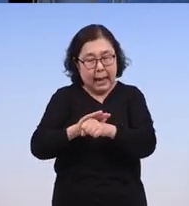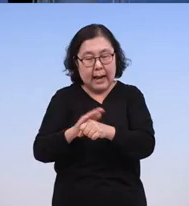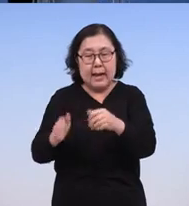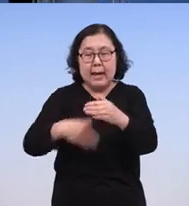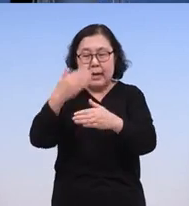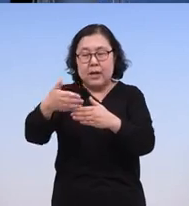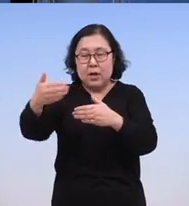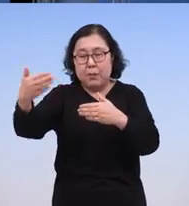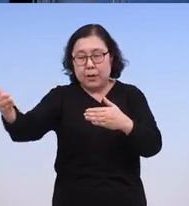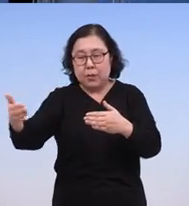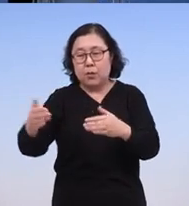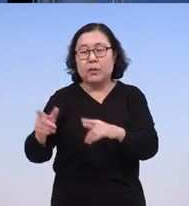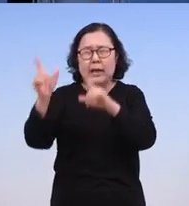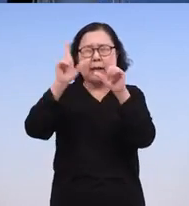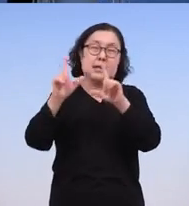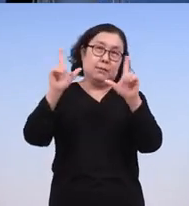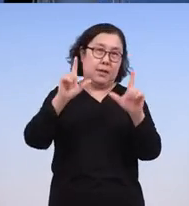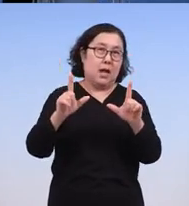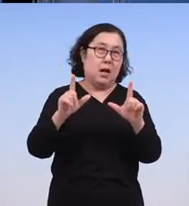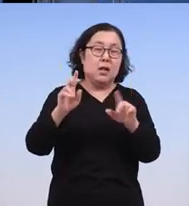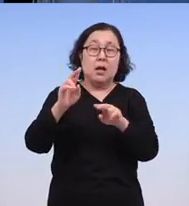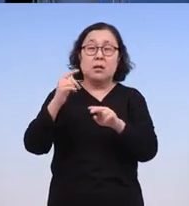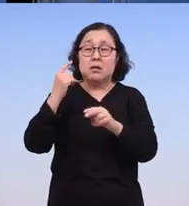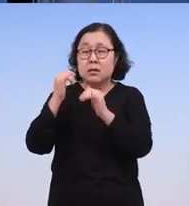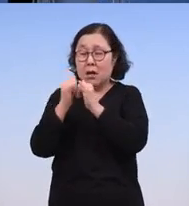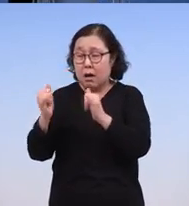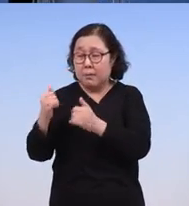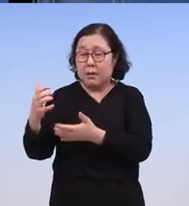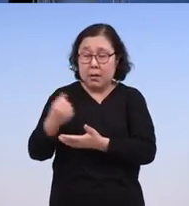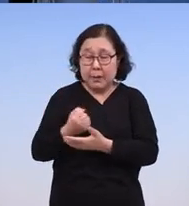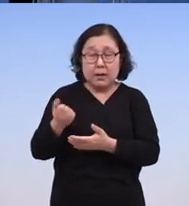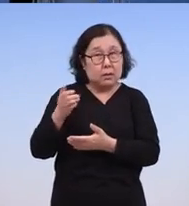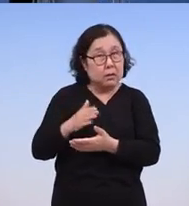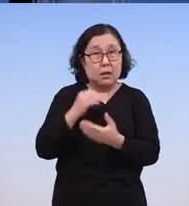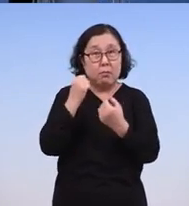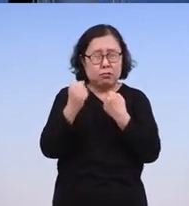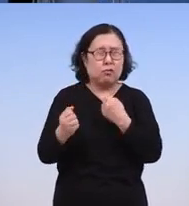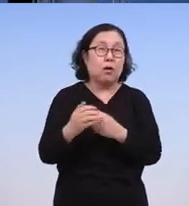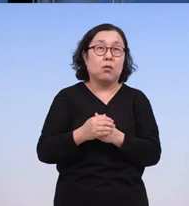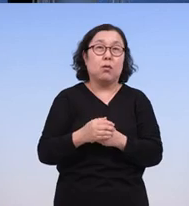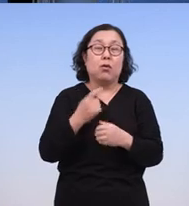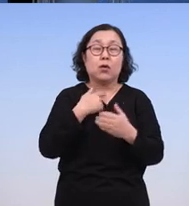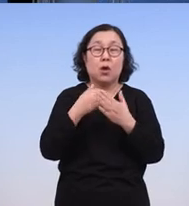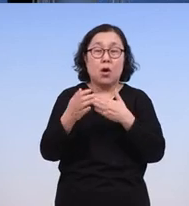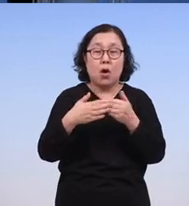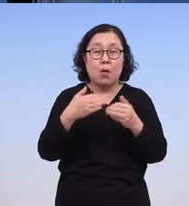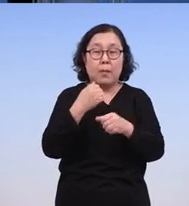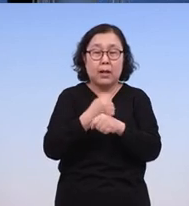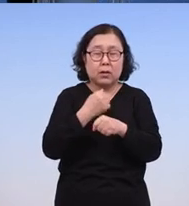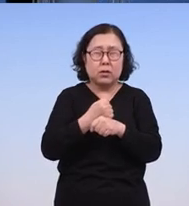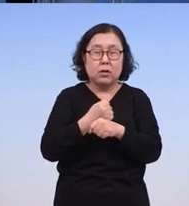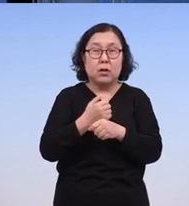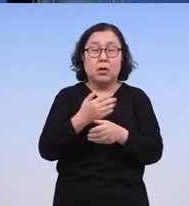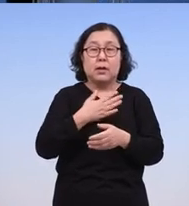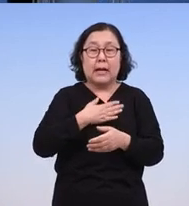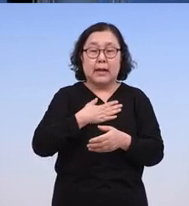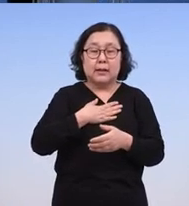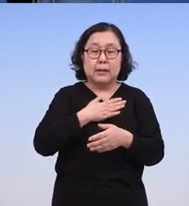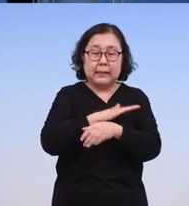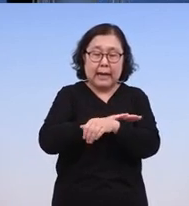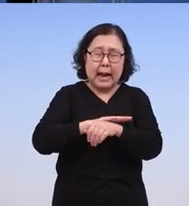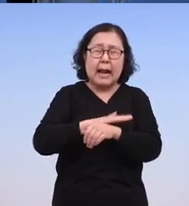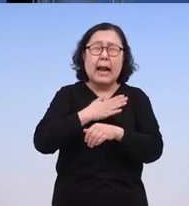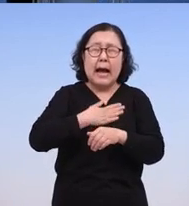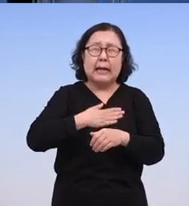담당 목사님인데 이분이 경험하는 거는 뭘 경험한 겁니까? 이분이 경험한 거는 저를 아시고